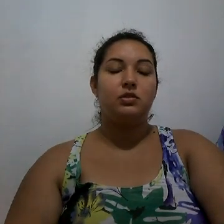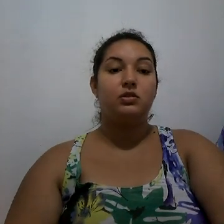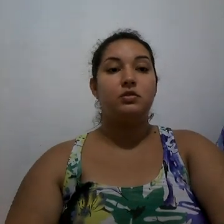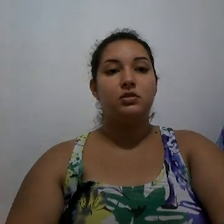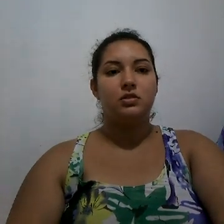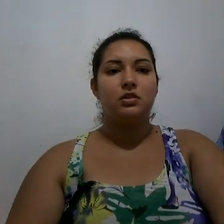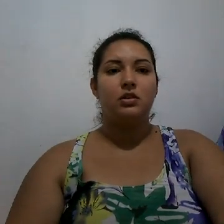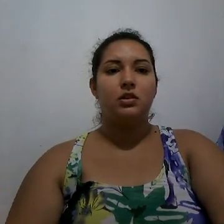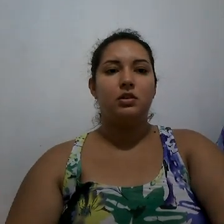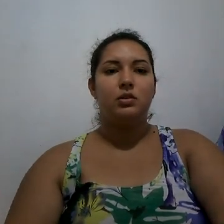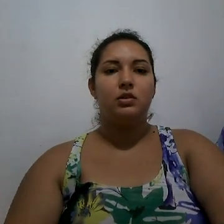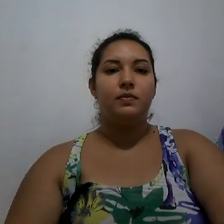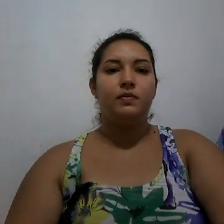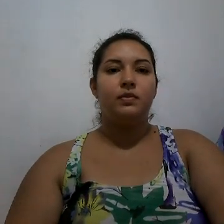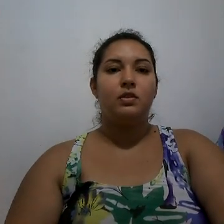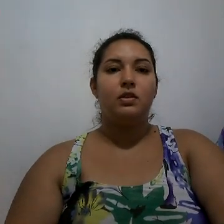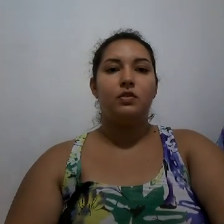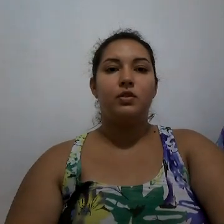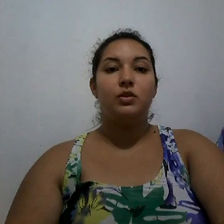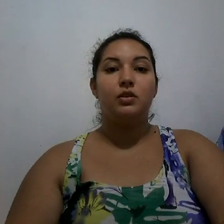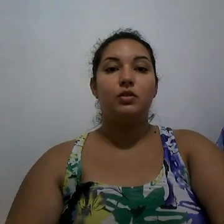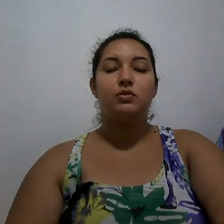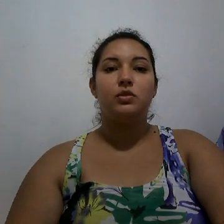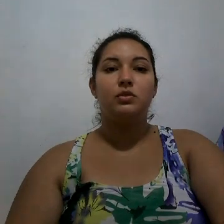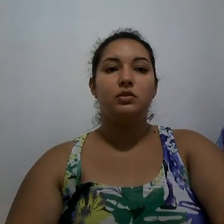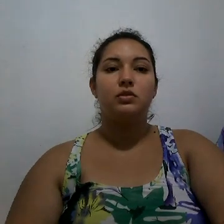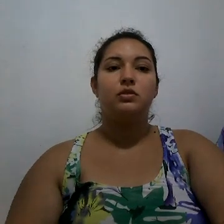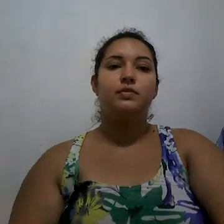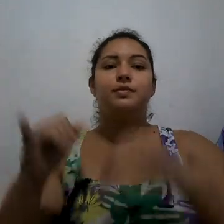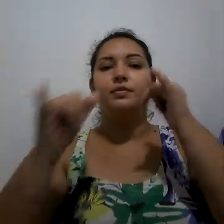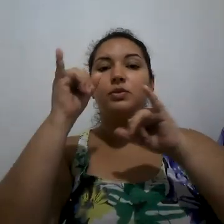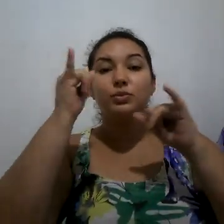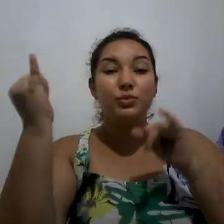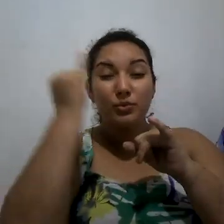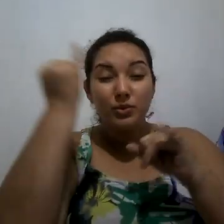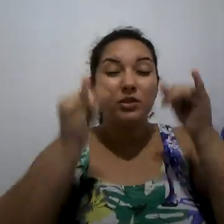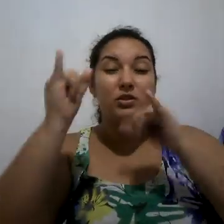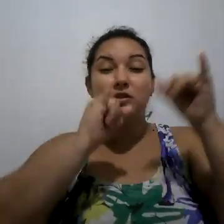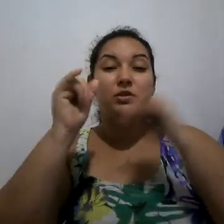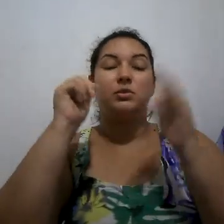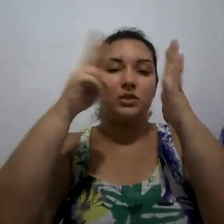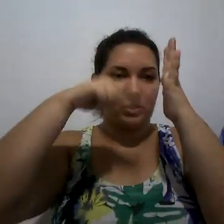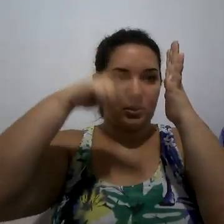Então, vamos lá. Uma coisa muito importante na química analítica que é chamada os erros ou